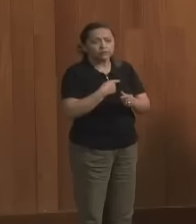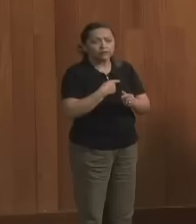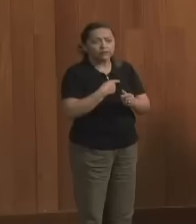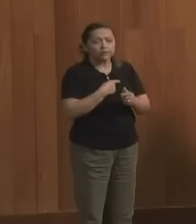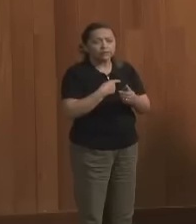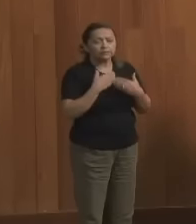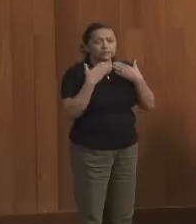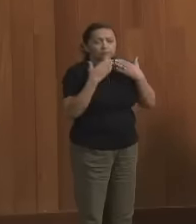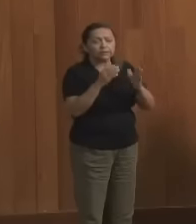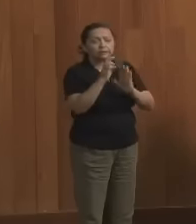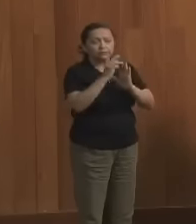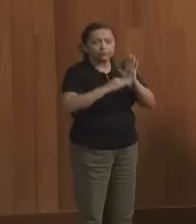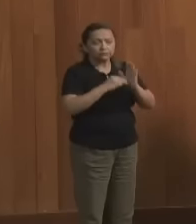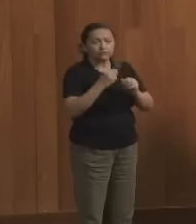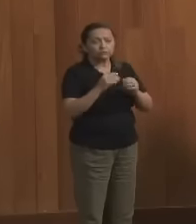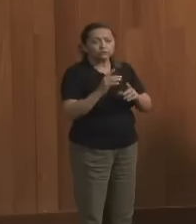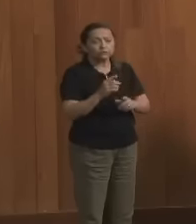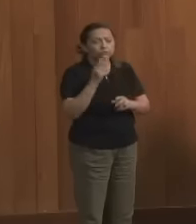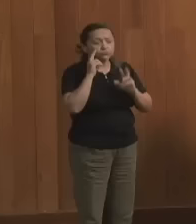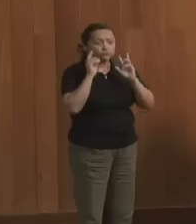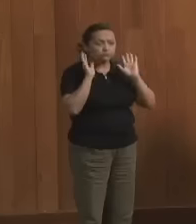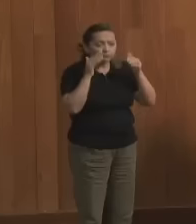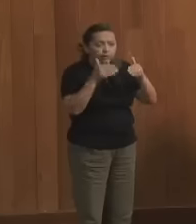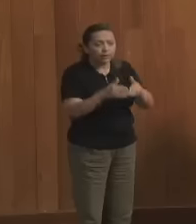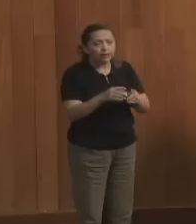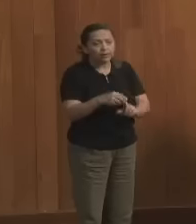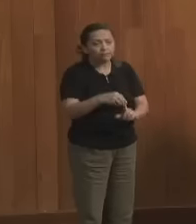metodologia, vamos nos ater a prioridades.